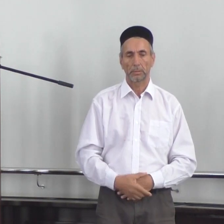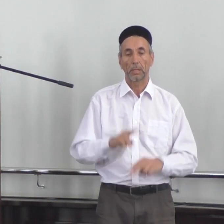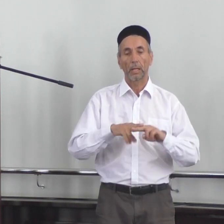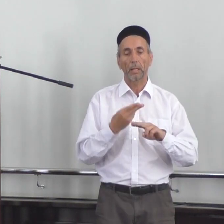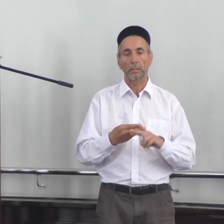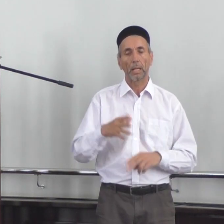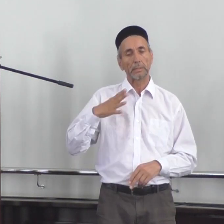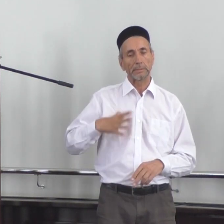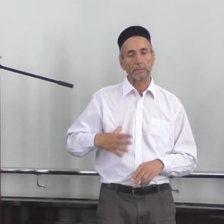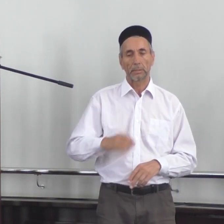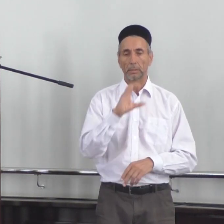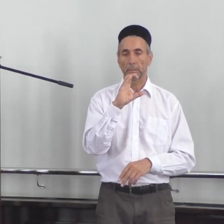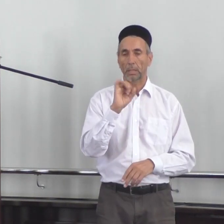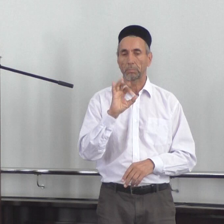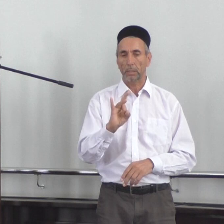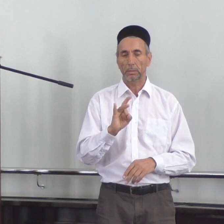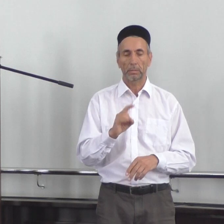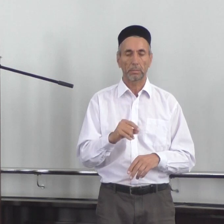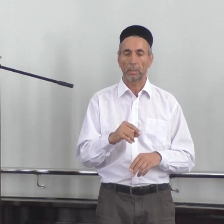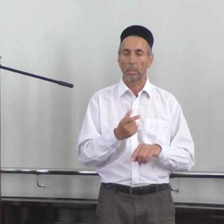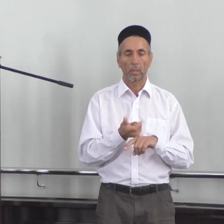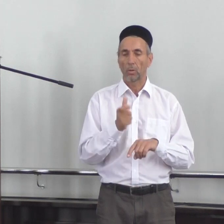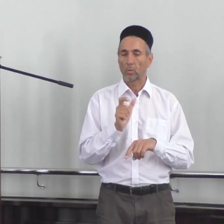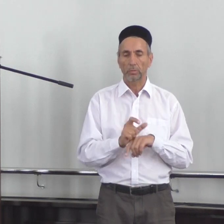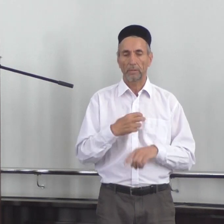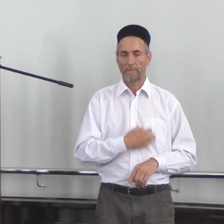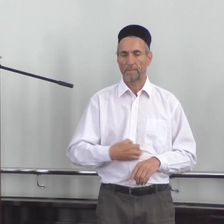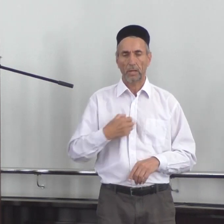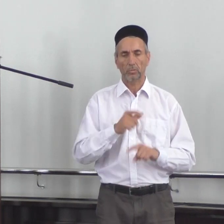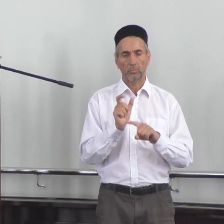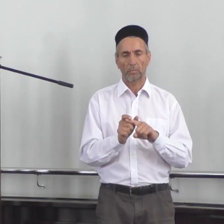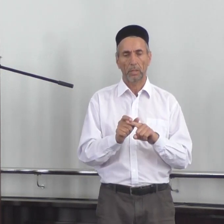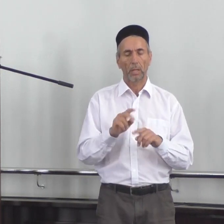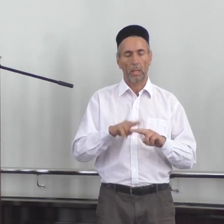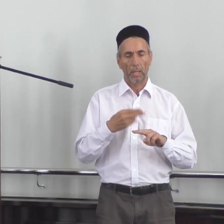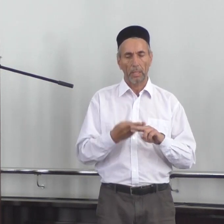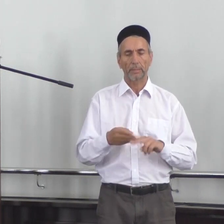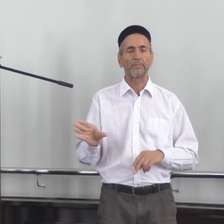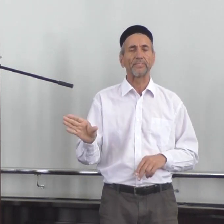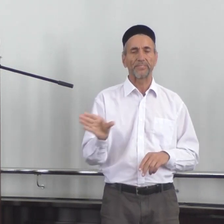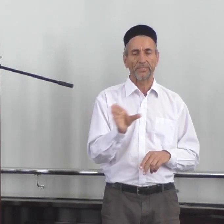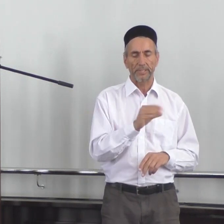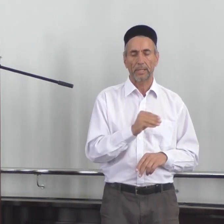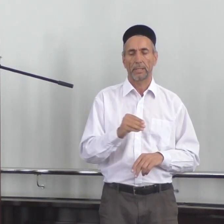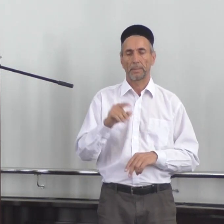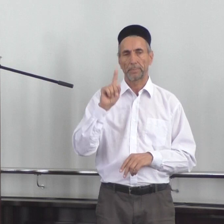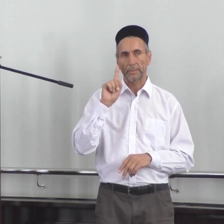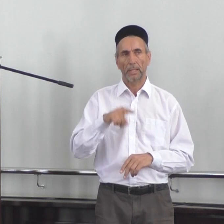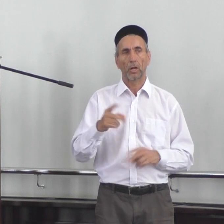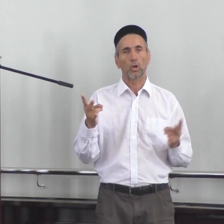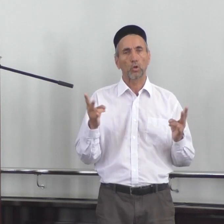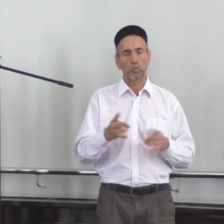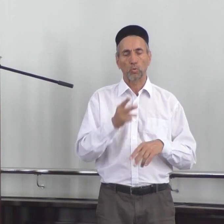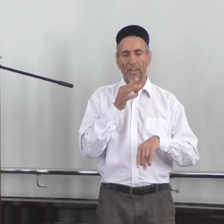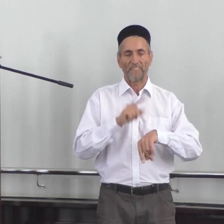Бу сабырлык җәмәгать бик гүзәл әйбер. Бик матур әйбер. Чөнки бөтенебез кирәк